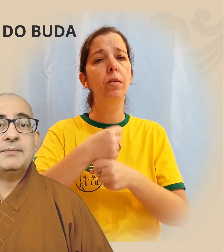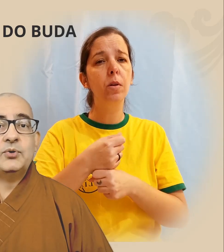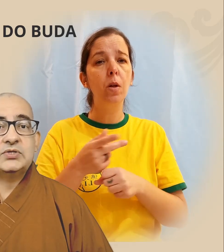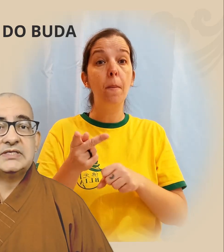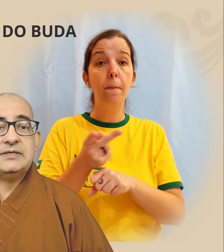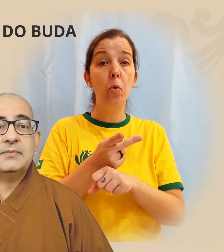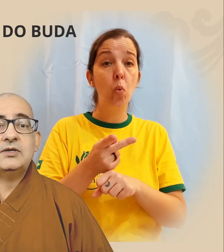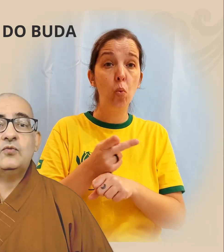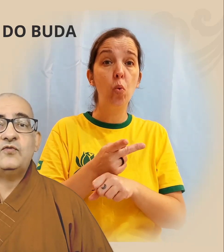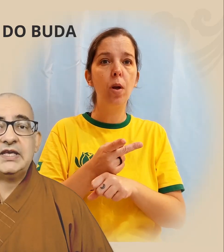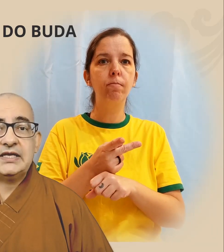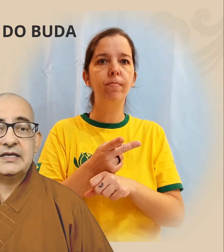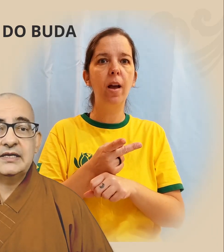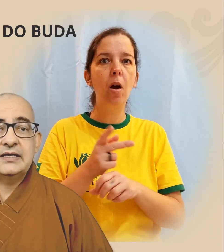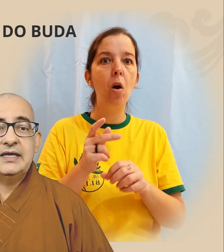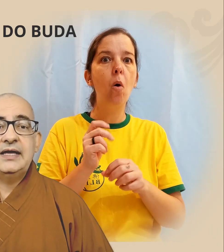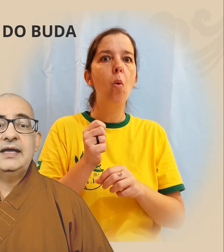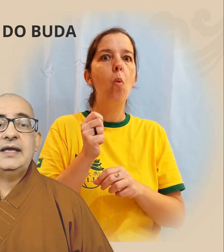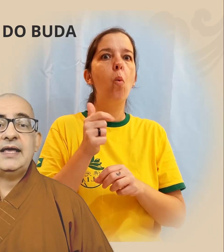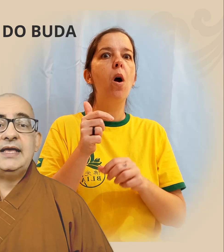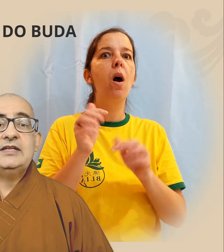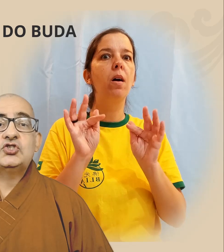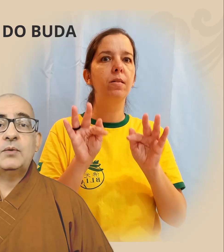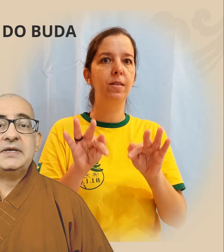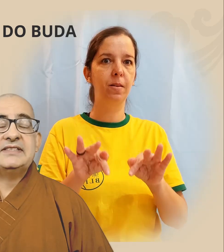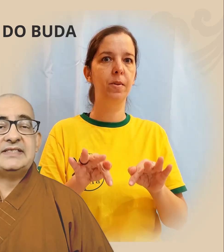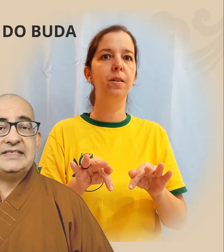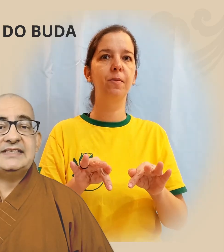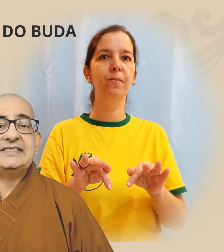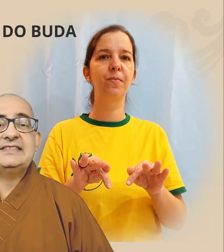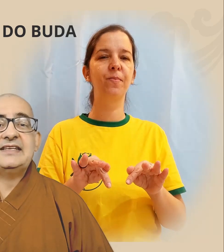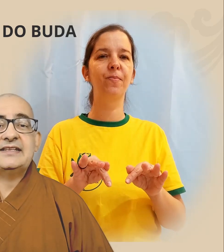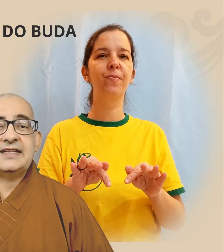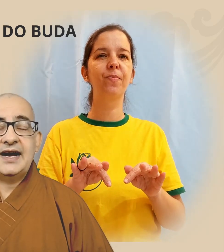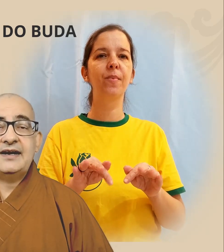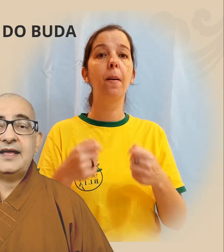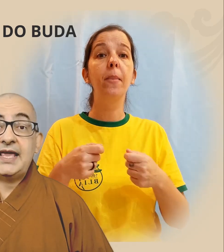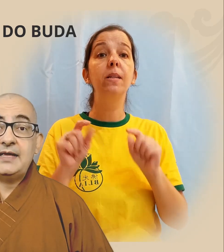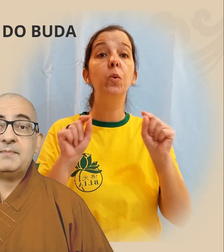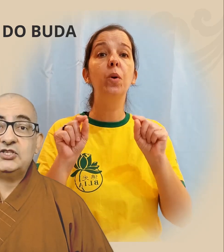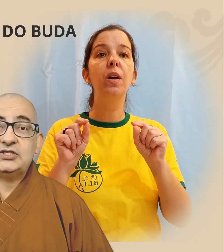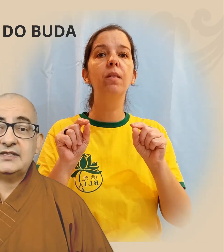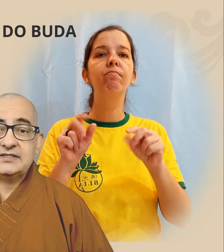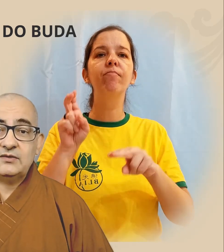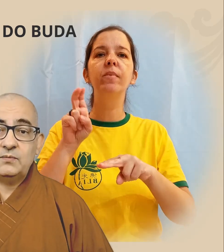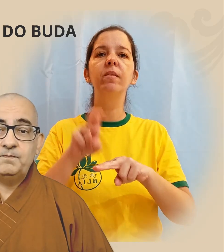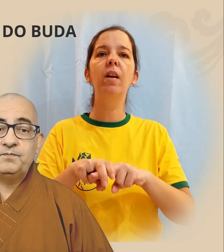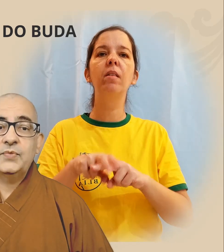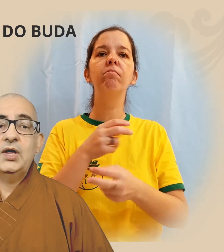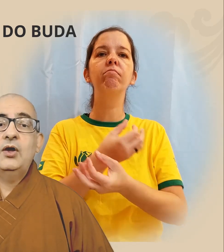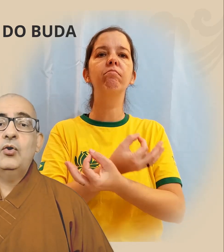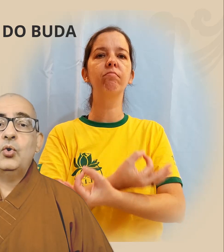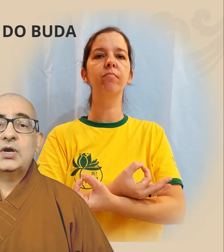se aproxima do fim. Ele só precisa se sentar em meditação,